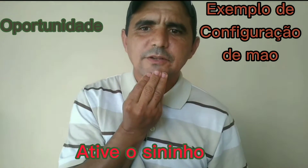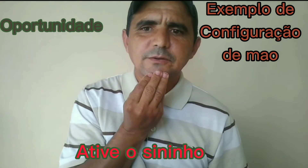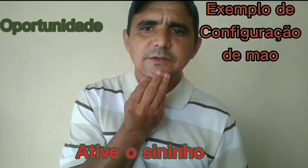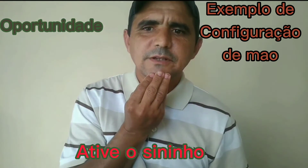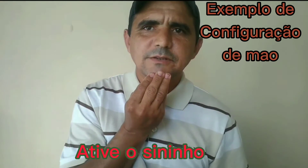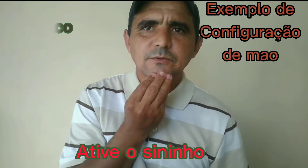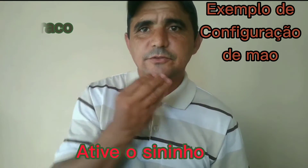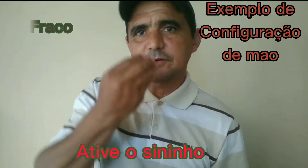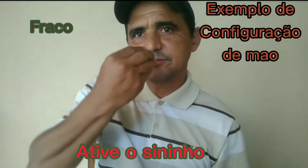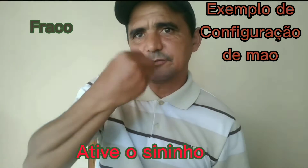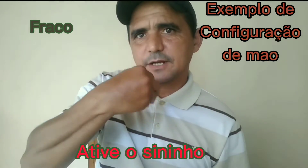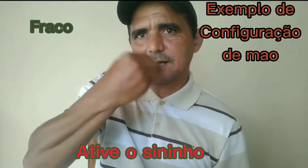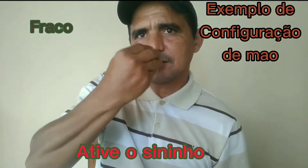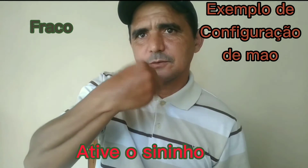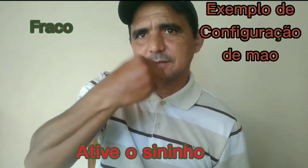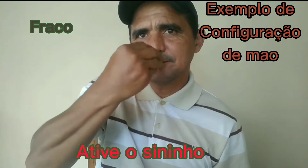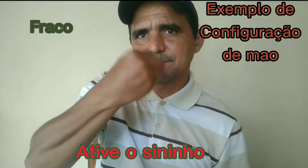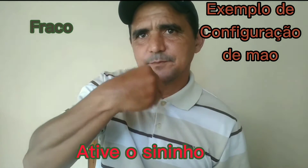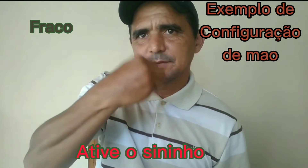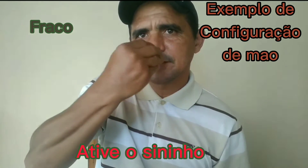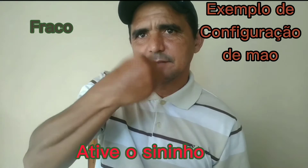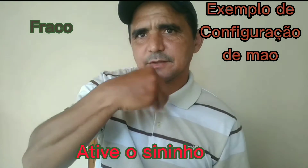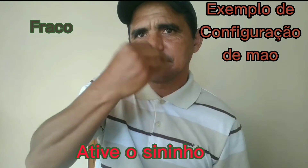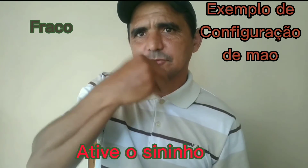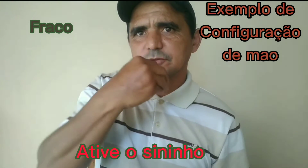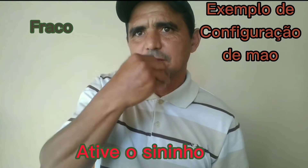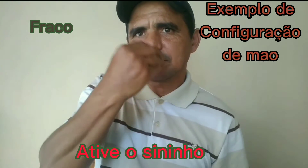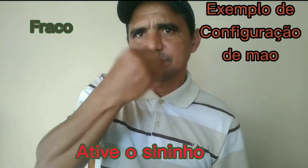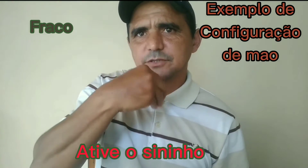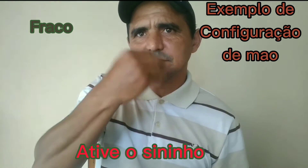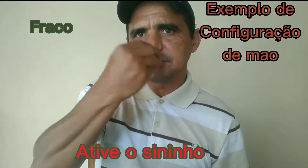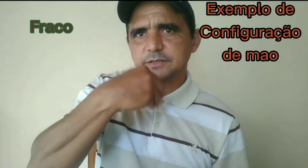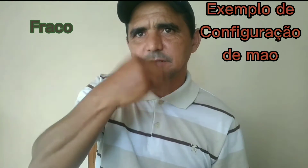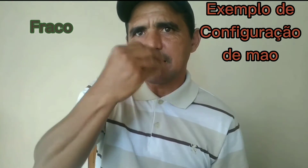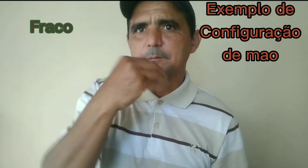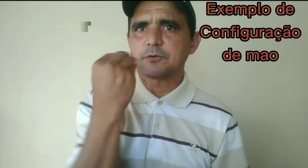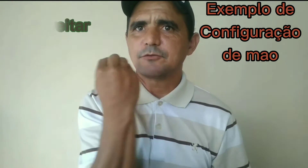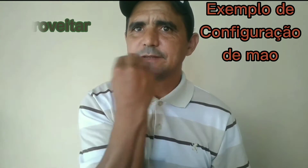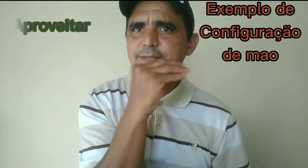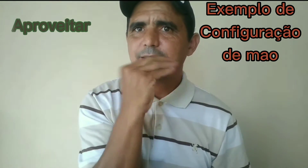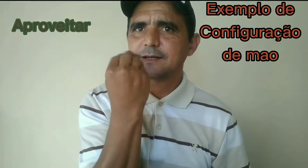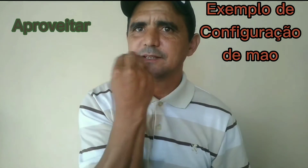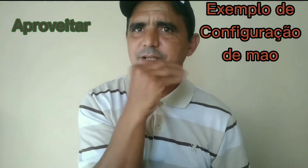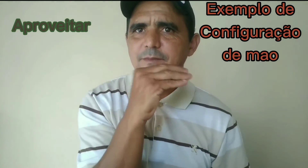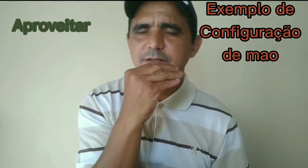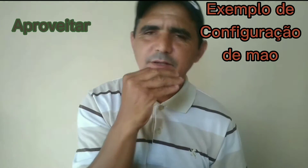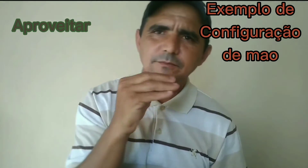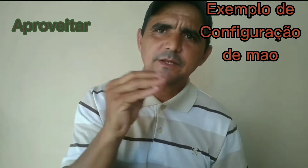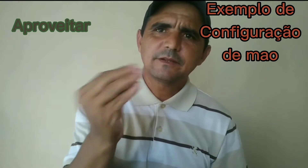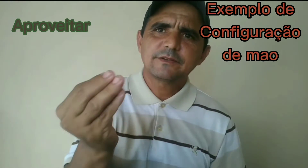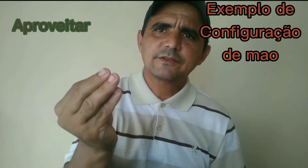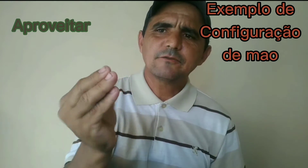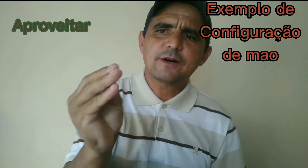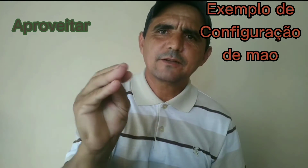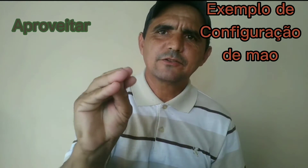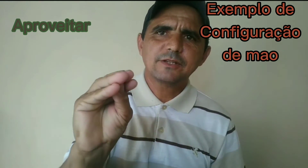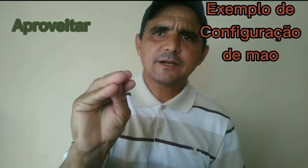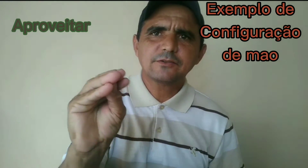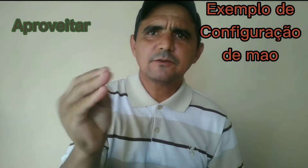aqui no queixo. O sinal de fraco, né? Tem o sinal de aproveitar, que já... Então, são vários sinais com